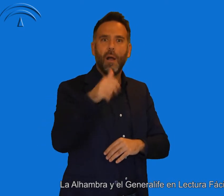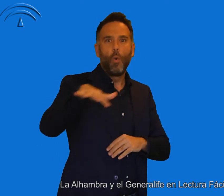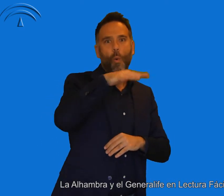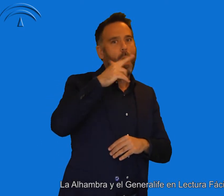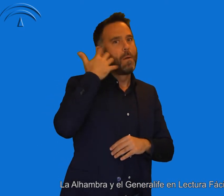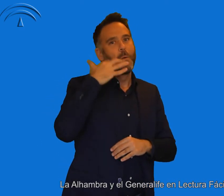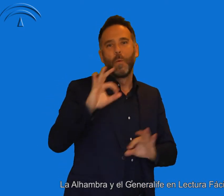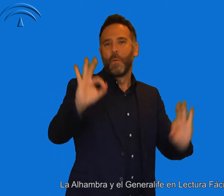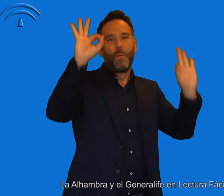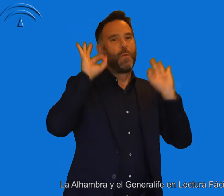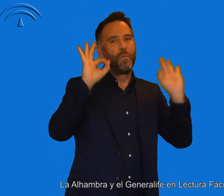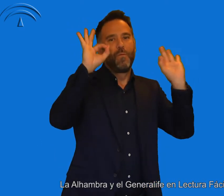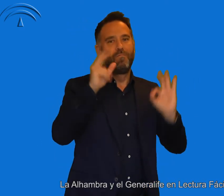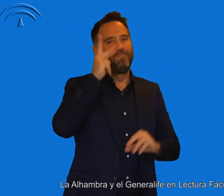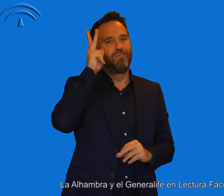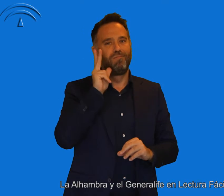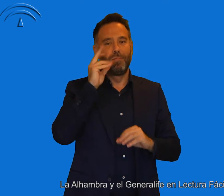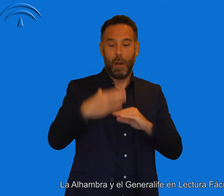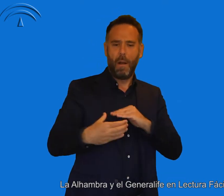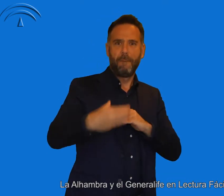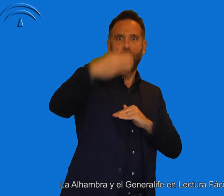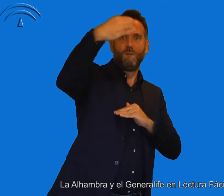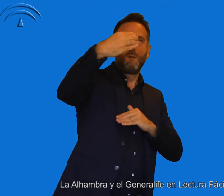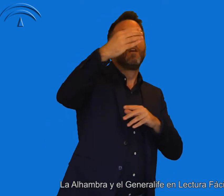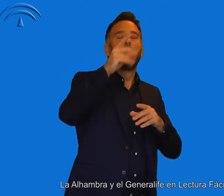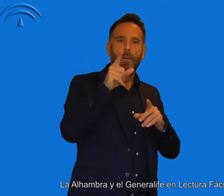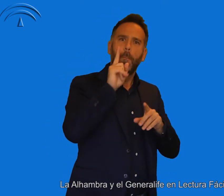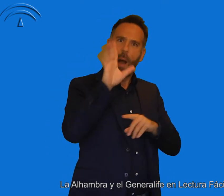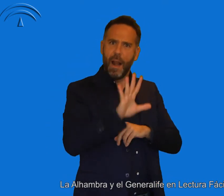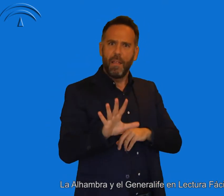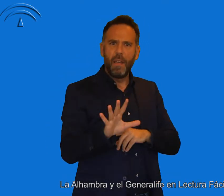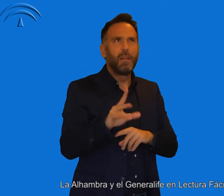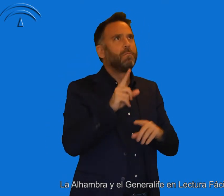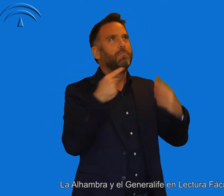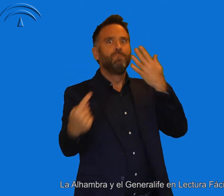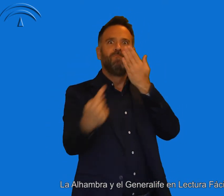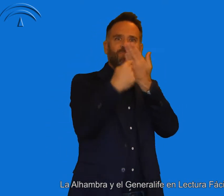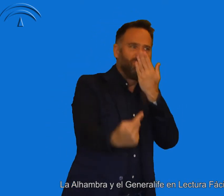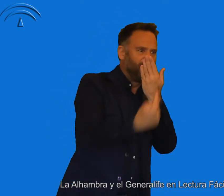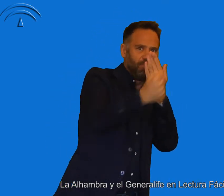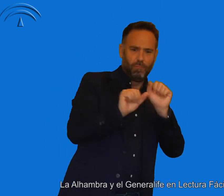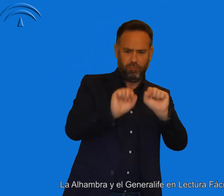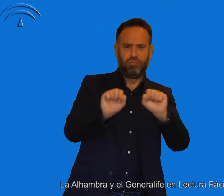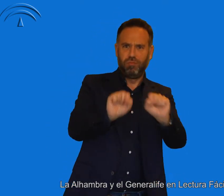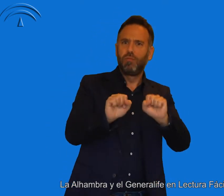La Torre de la Vela está en un lugar único de la Alcazaba. Se eleva sobre la ciudad y